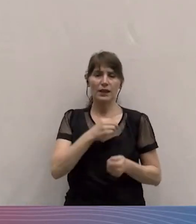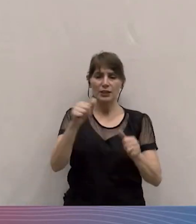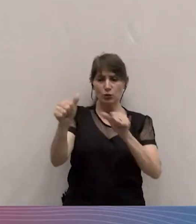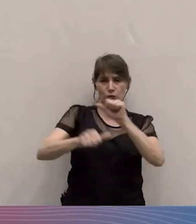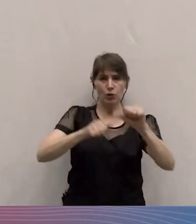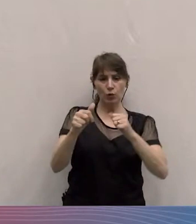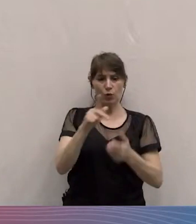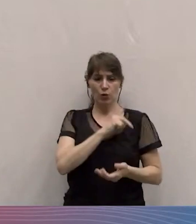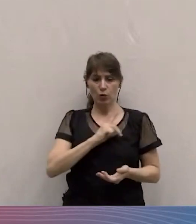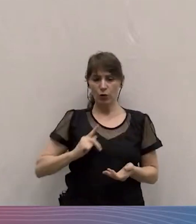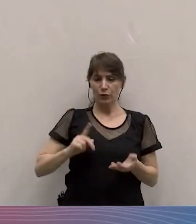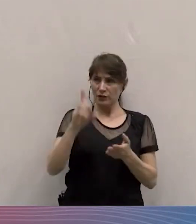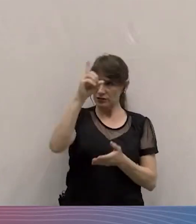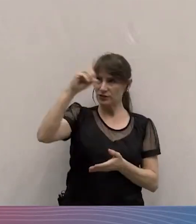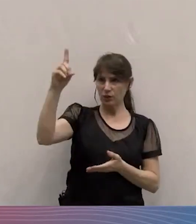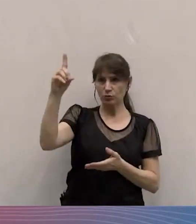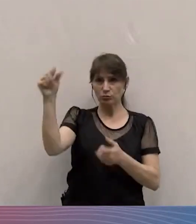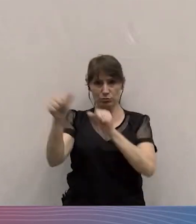própria capacidade.